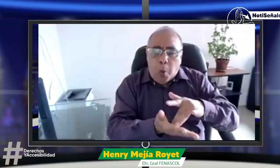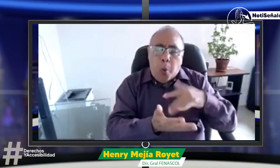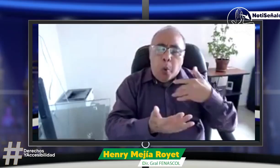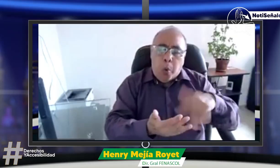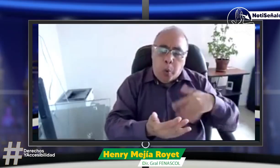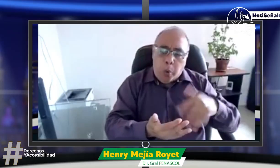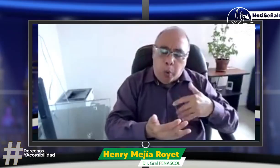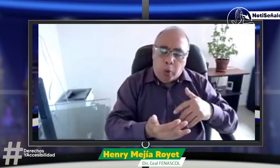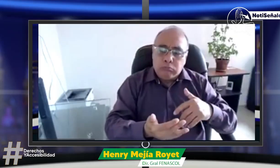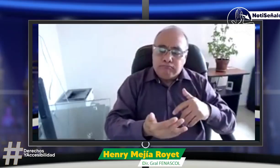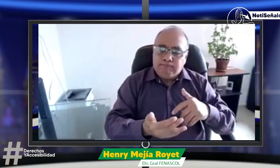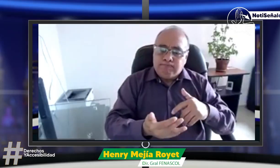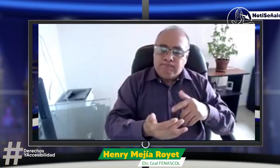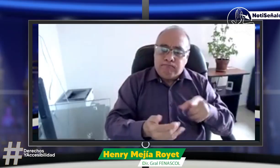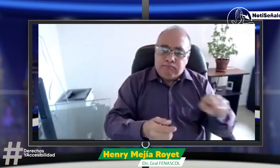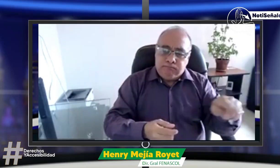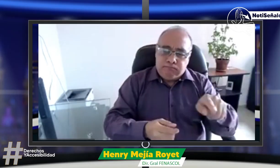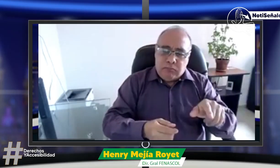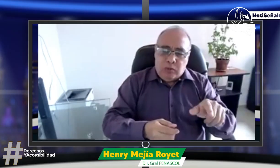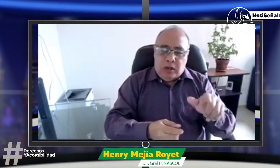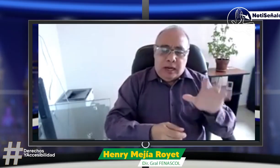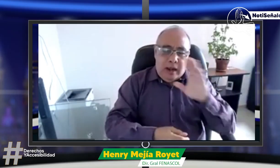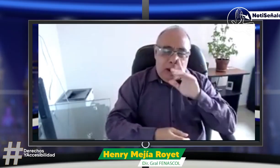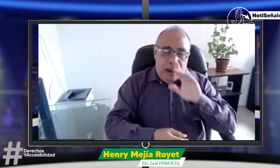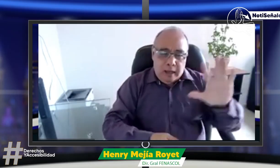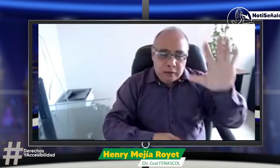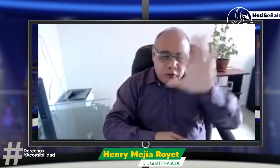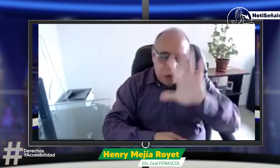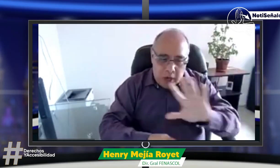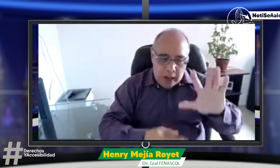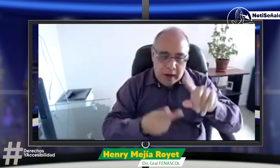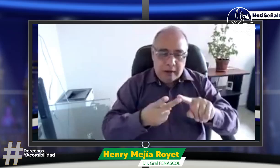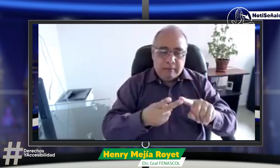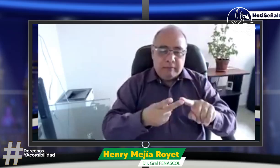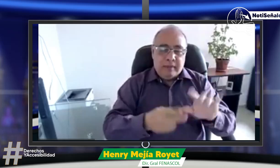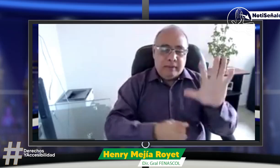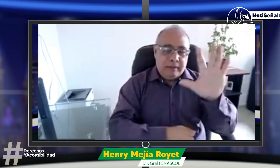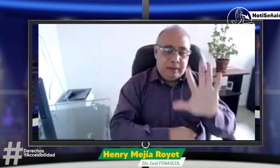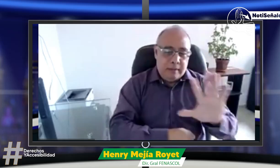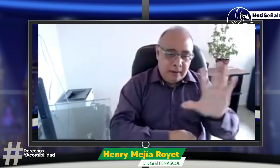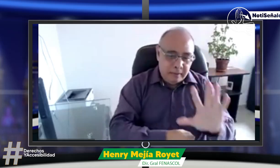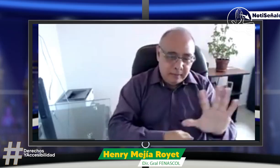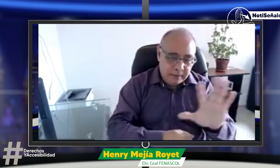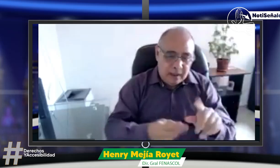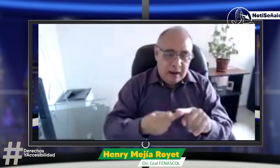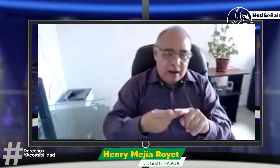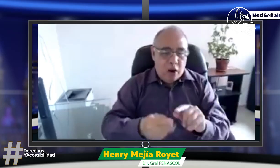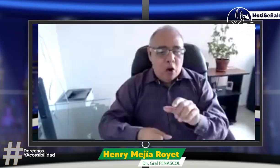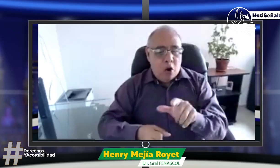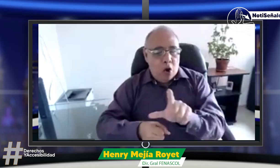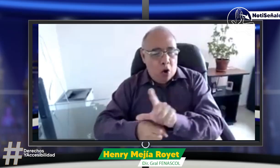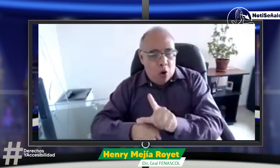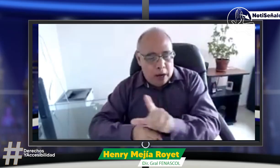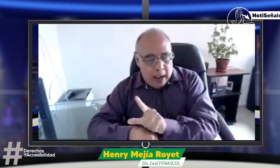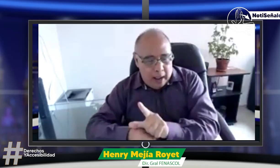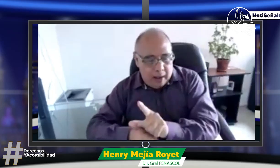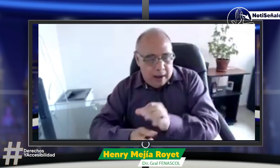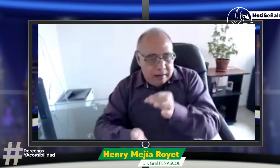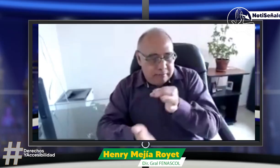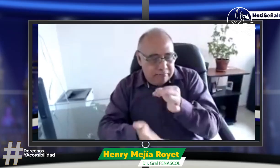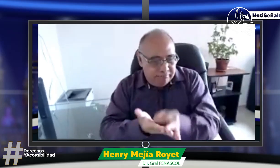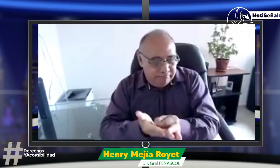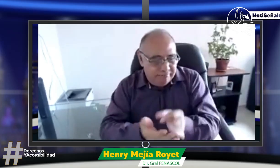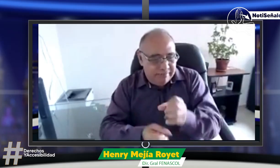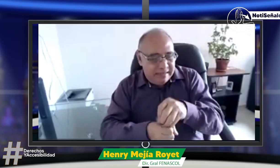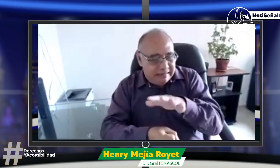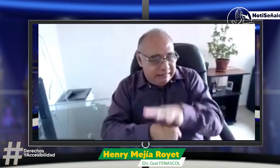de participación. Y cuando nos referimos a participación, hablamos del